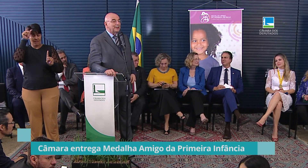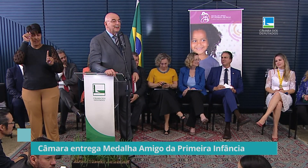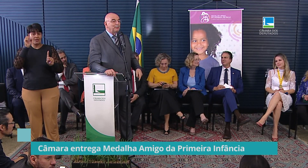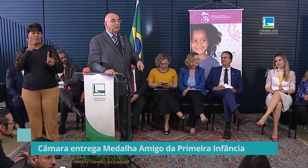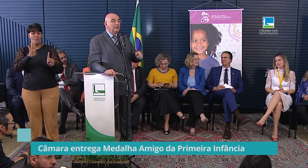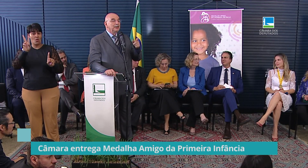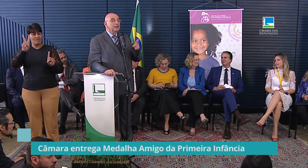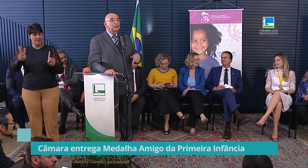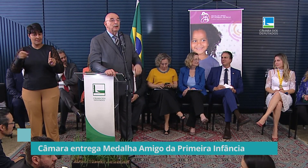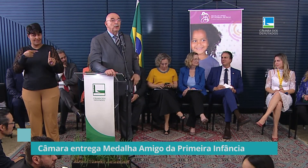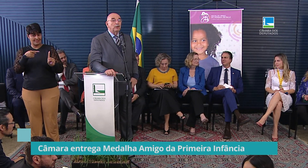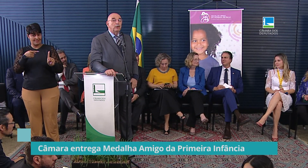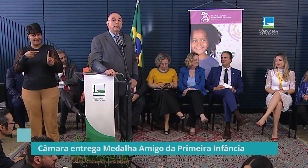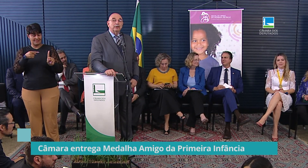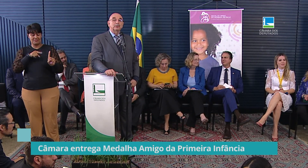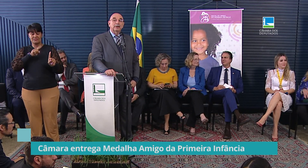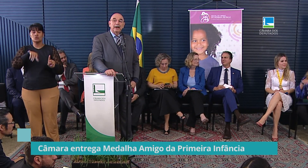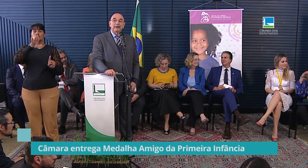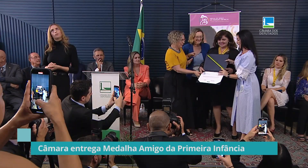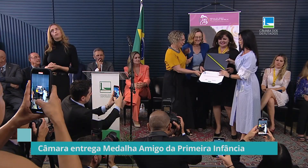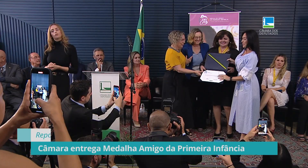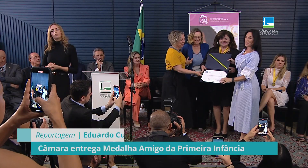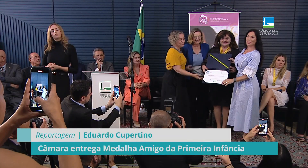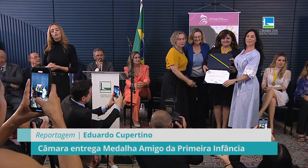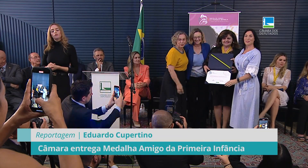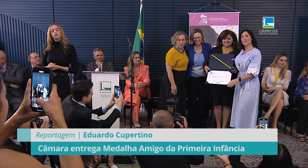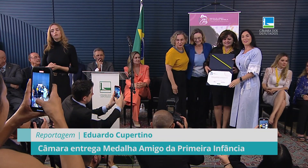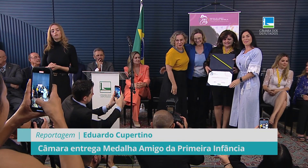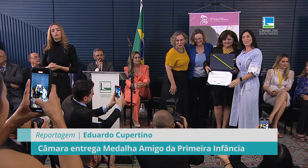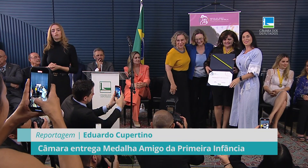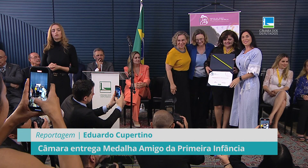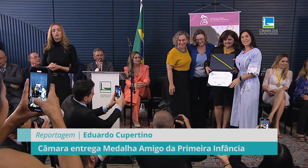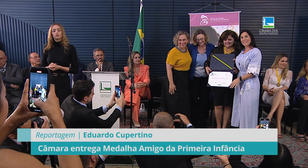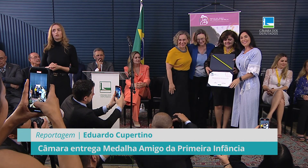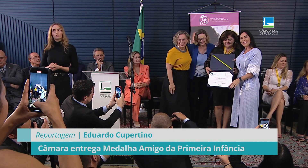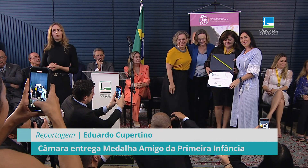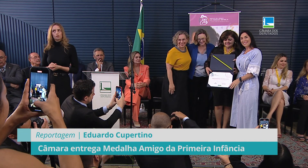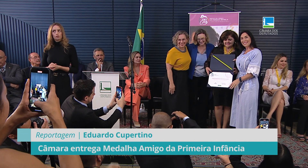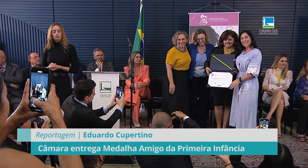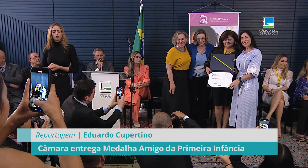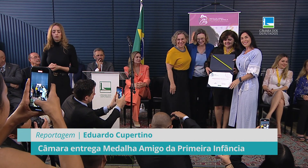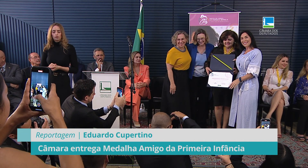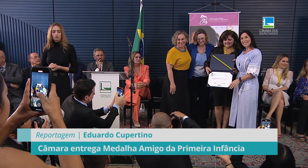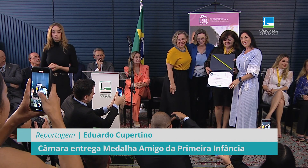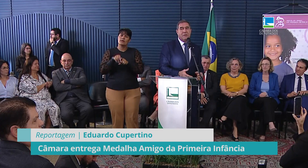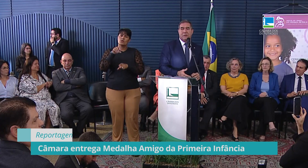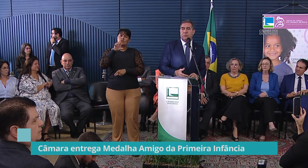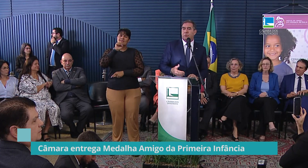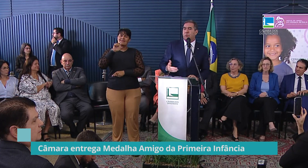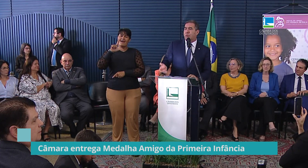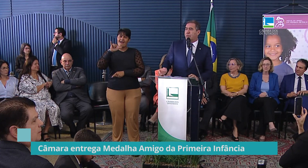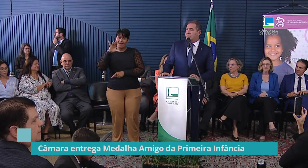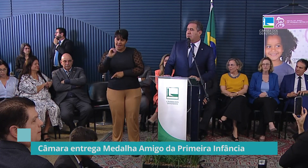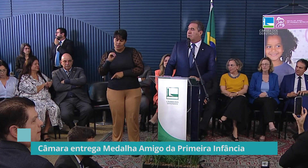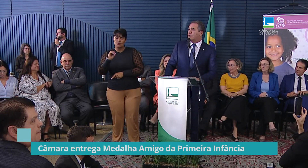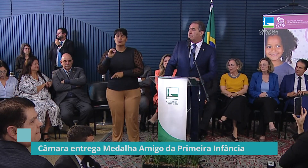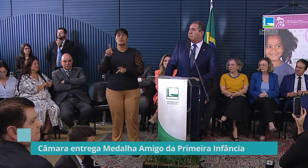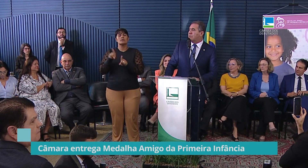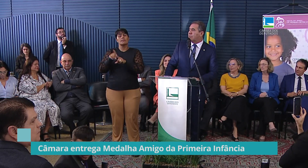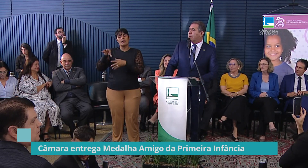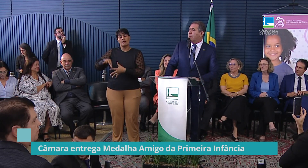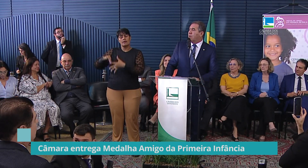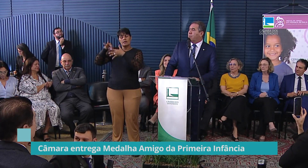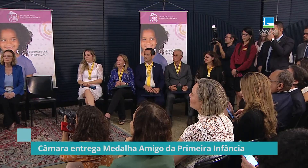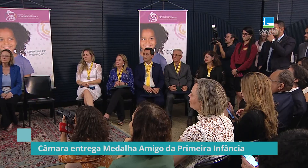A Câmara dos Deputados realizou uma cerimônia para a entrega de medalhas em alusão ao Dia da Infância, que é celebrado neste 24